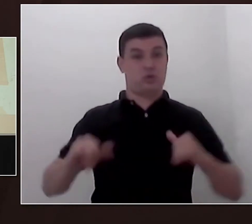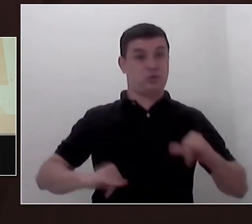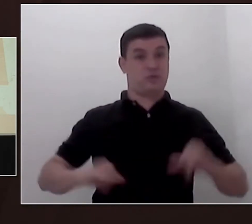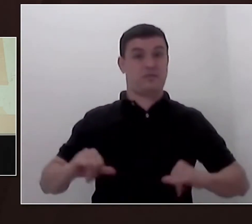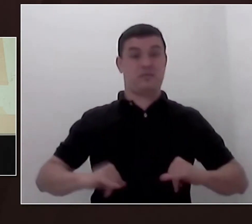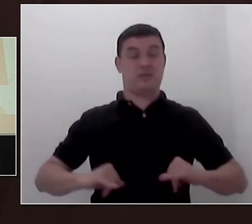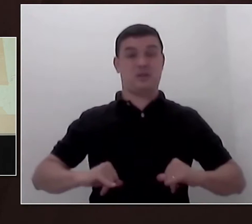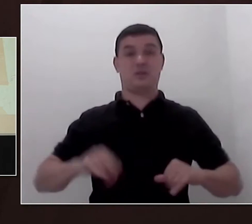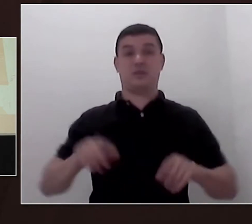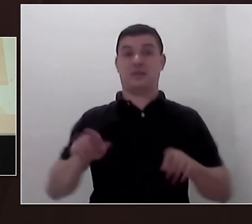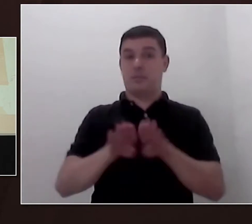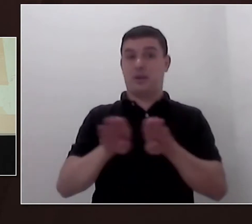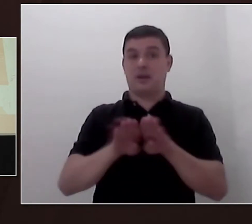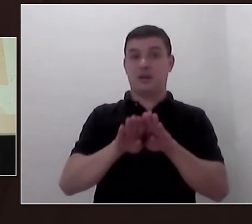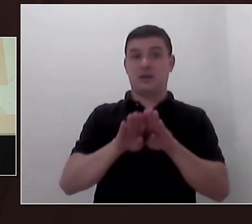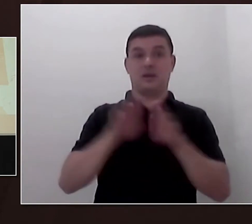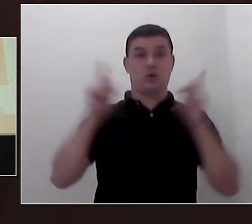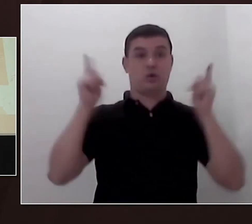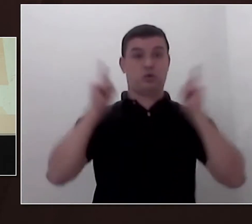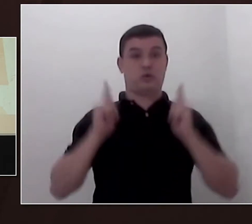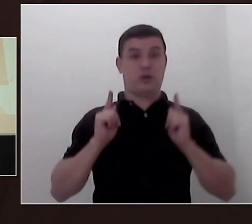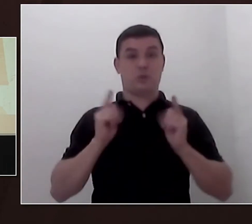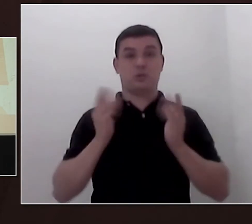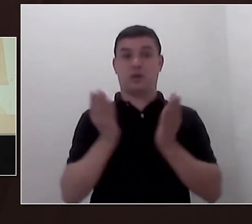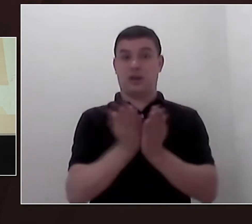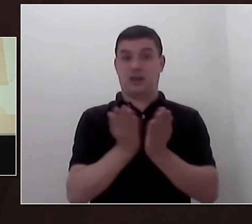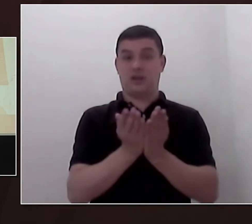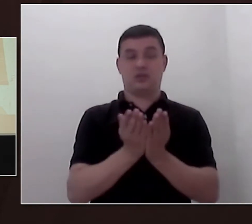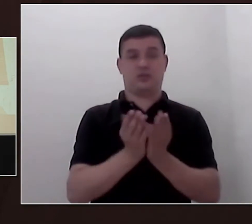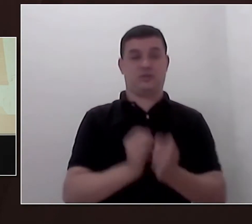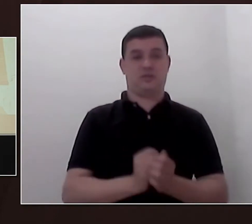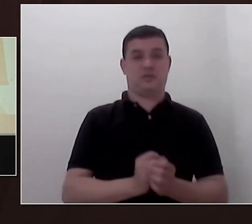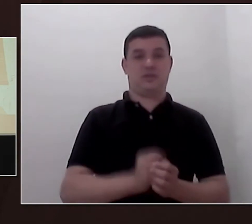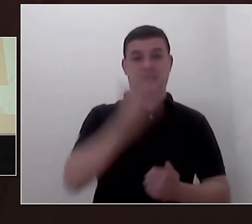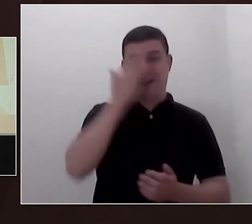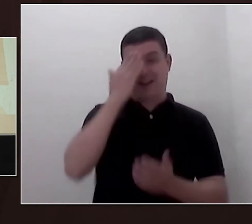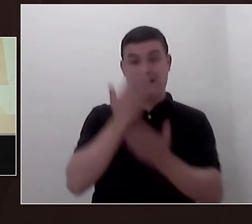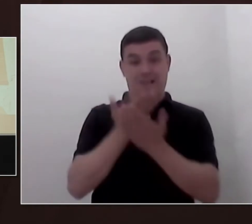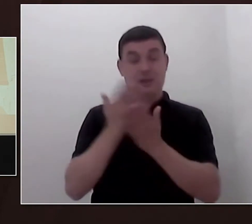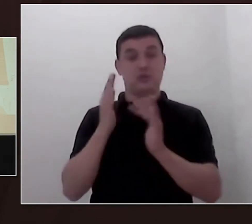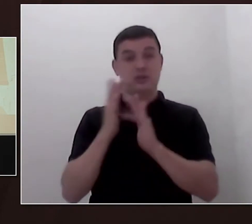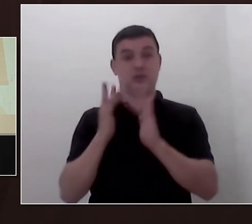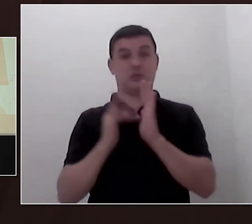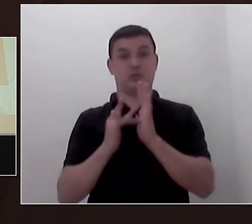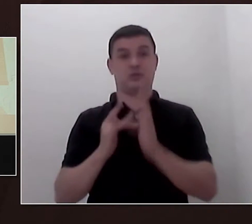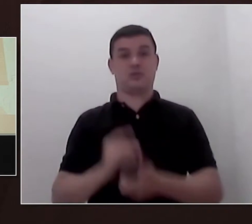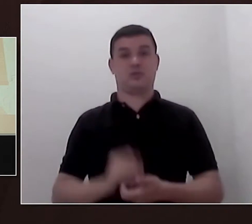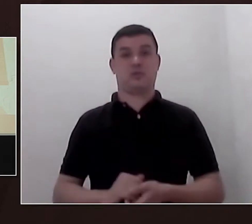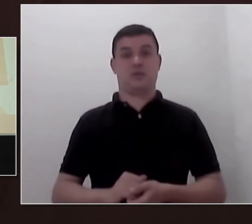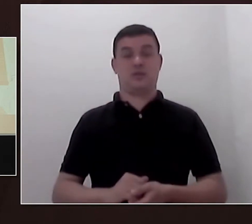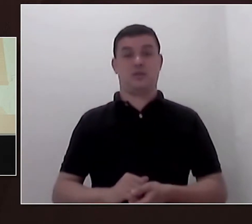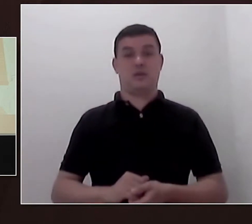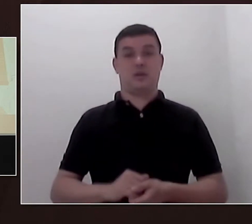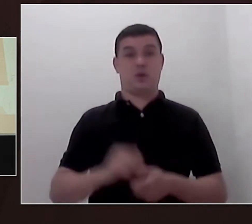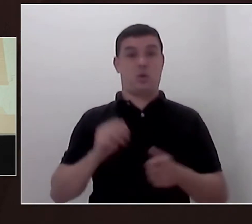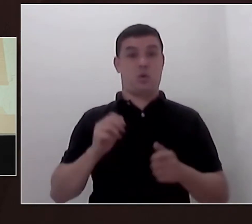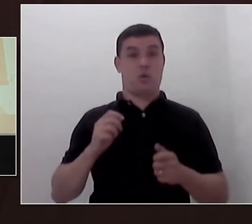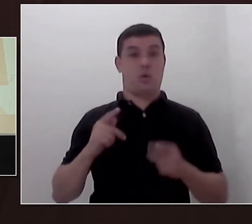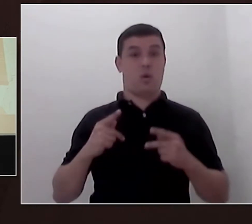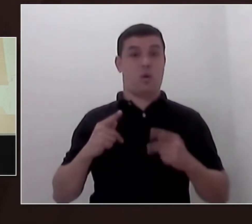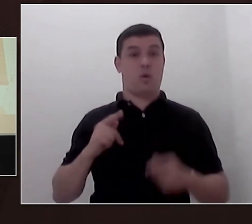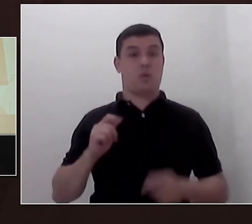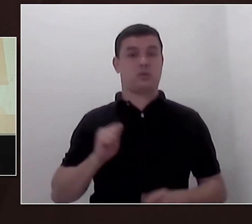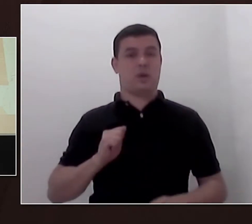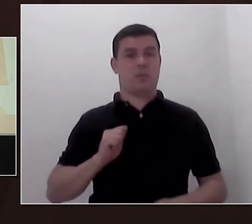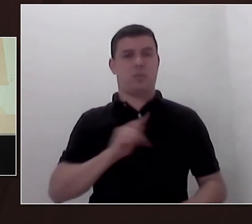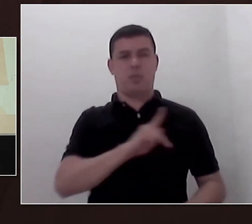crentes. Depois da morte dos apóstolos, a igreja sofreu muito ao ceder